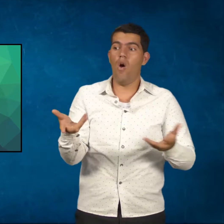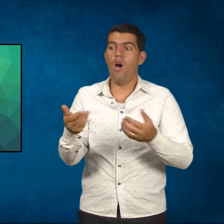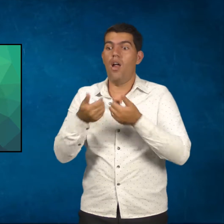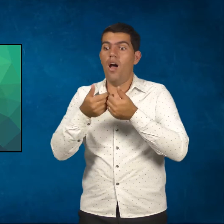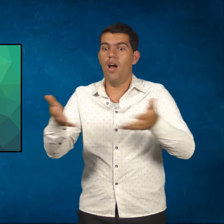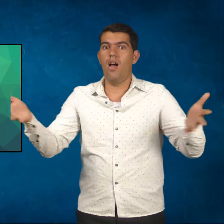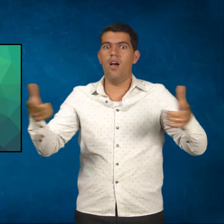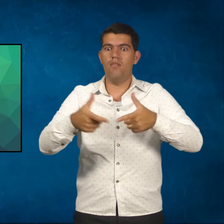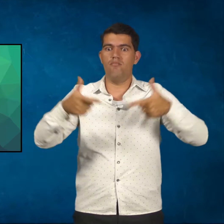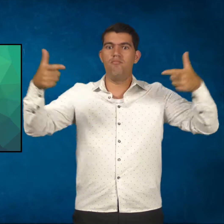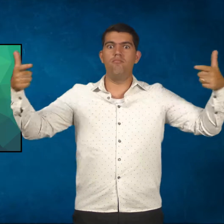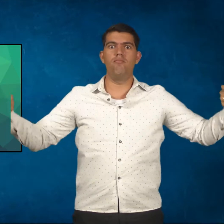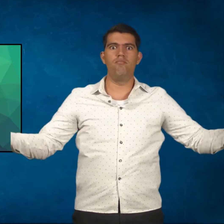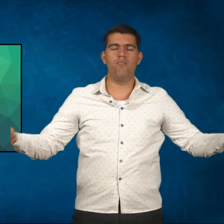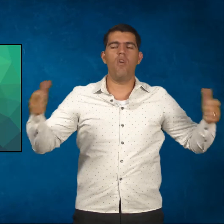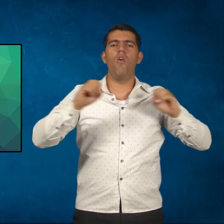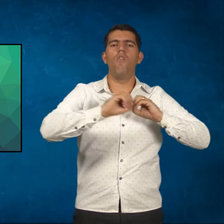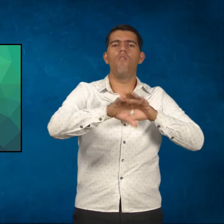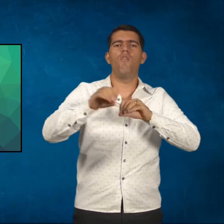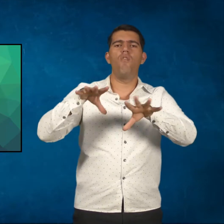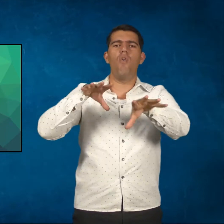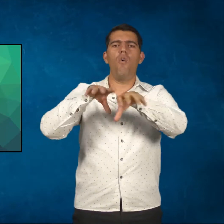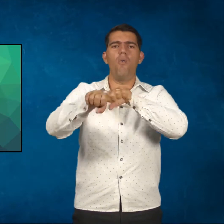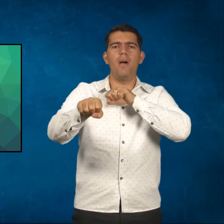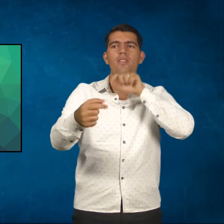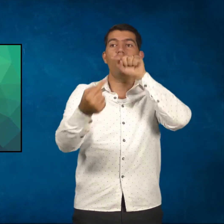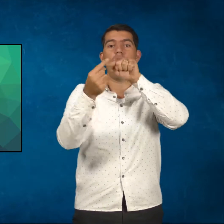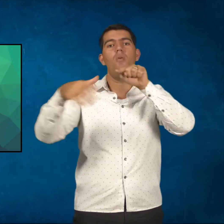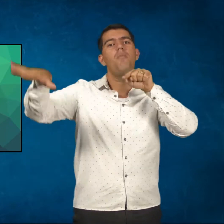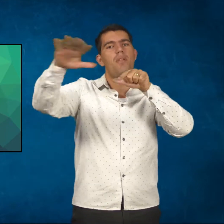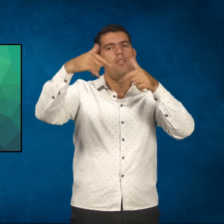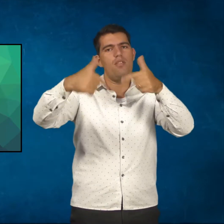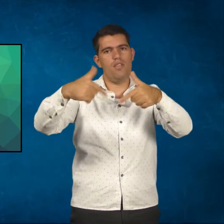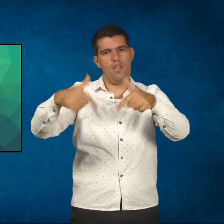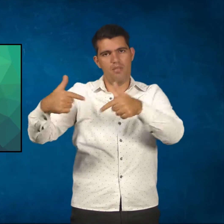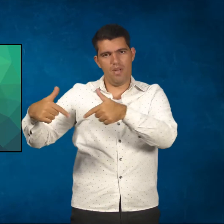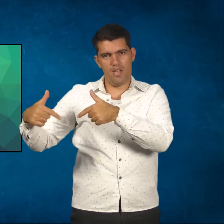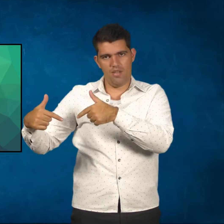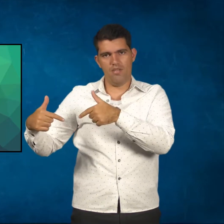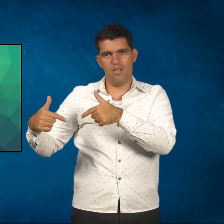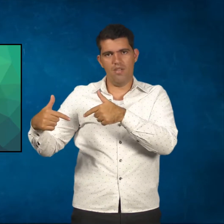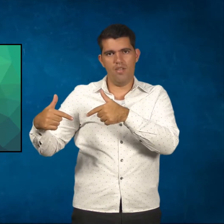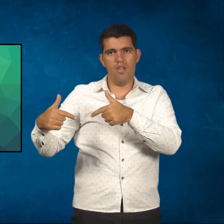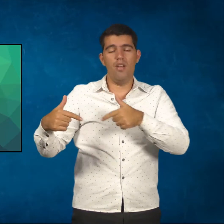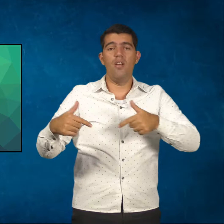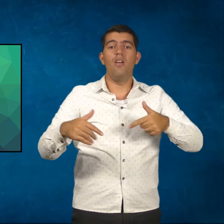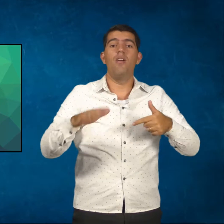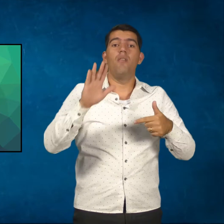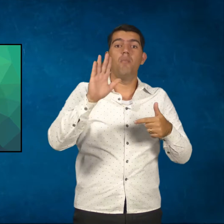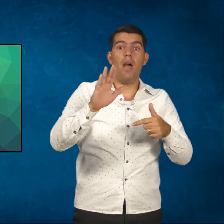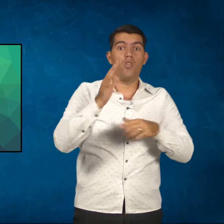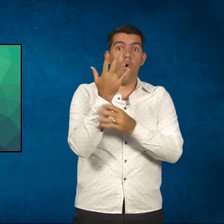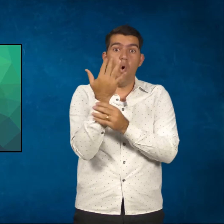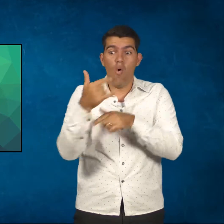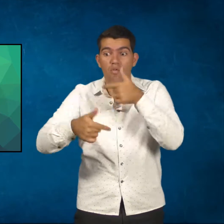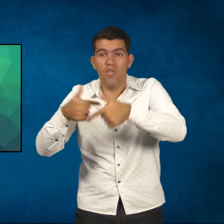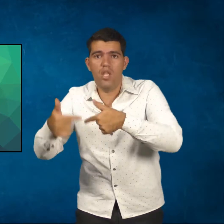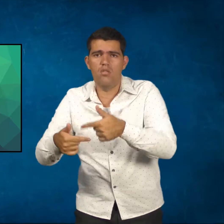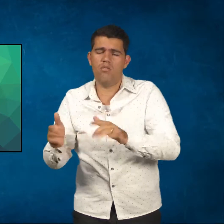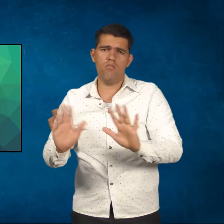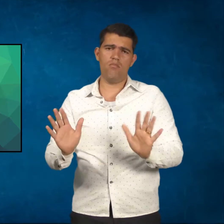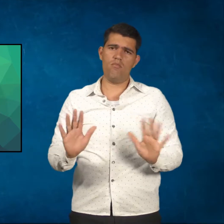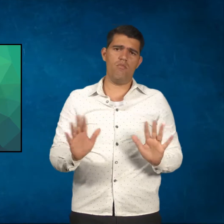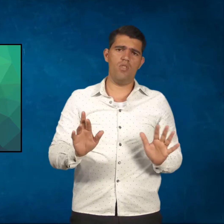abrangente e flexível, voltada mais para o mundo do trabalho e menos para a formação de ofícios.